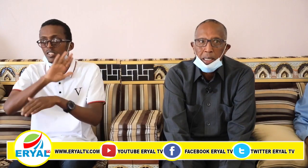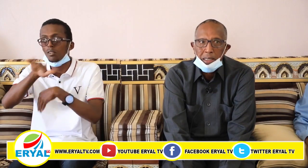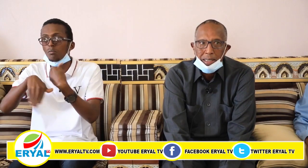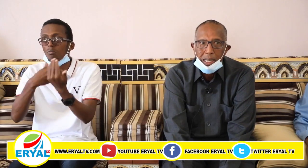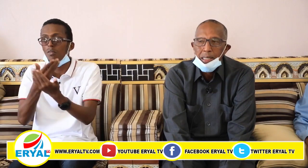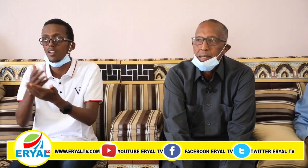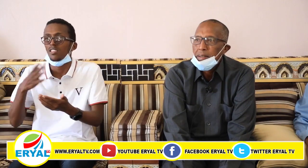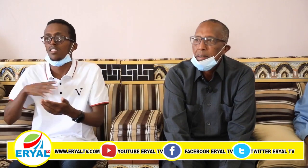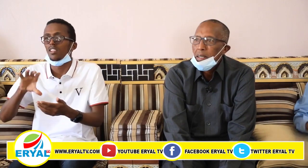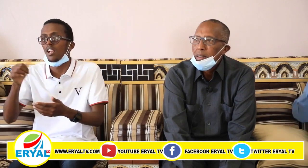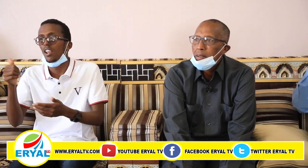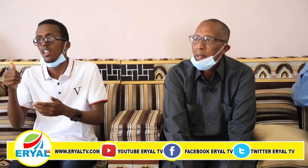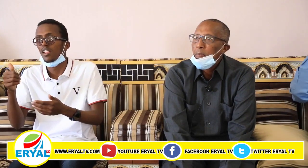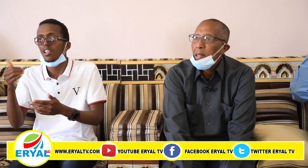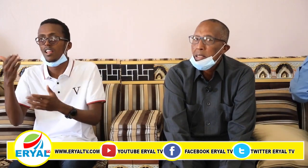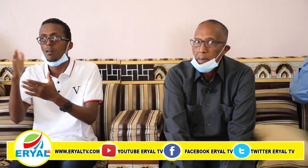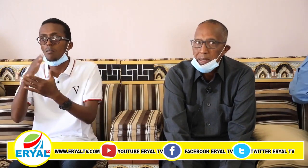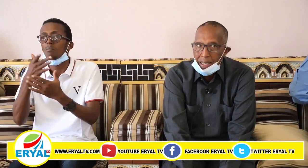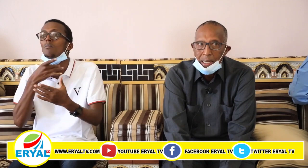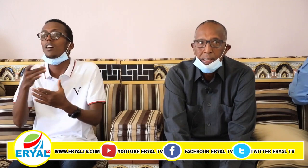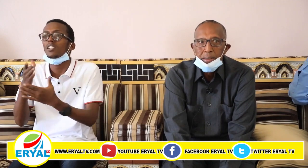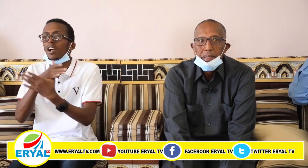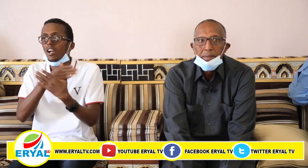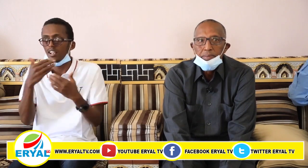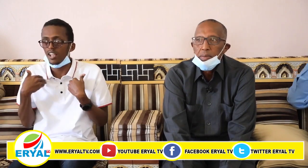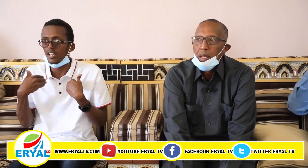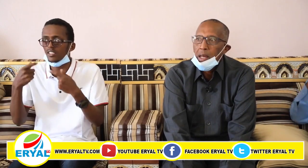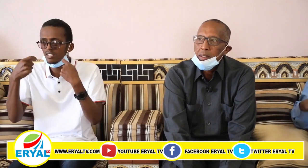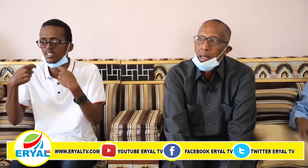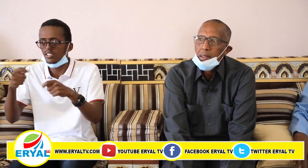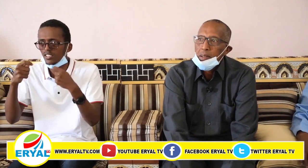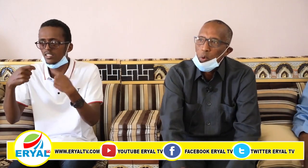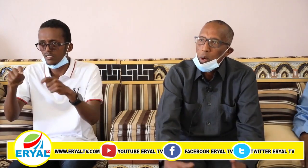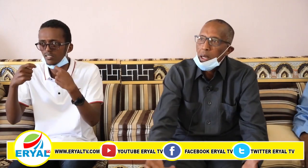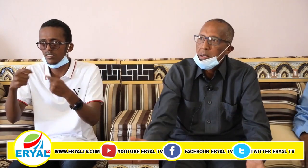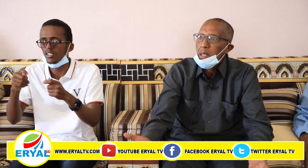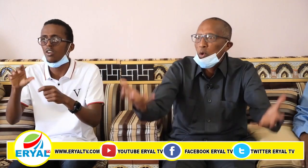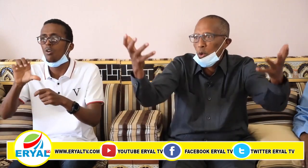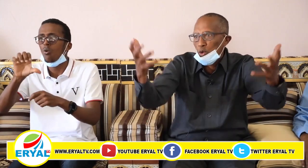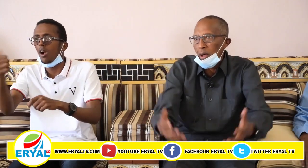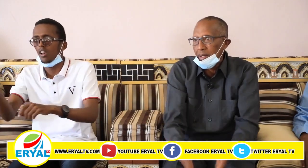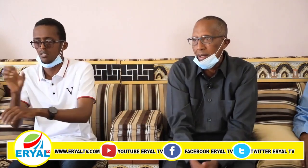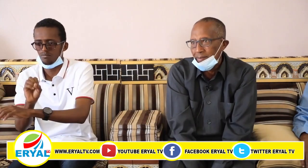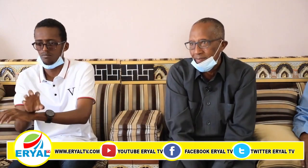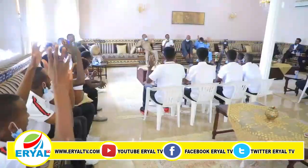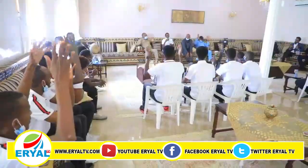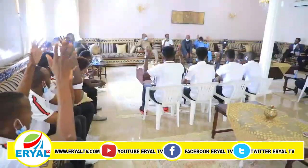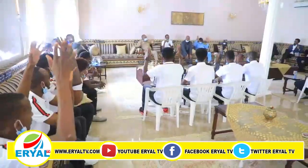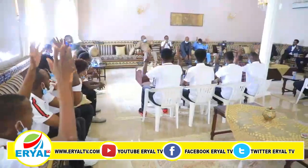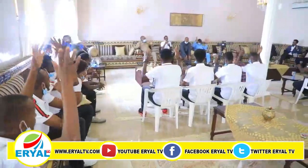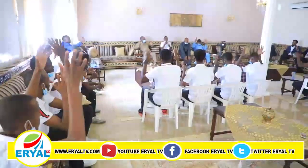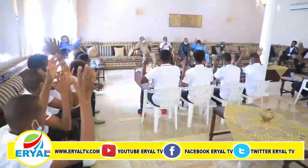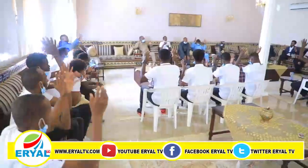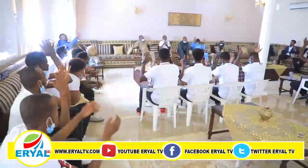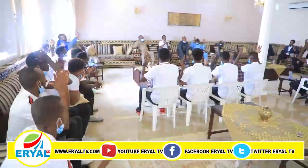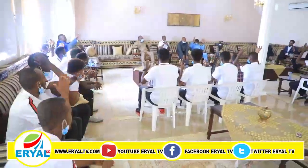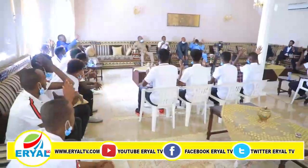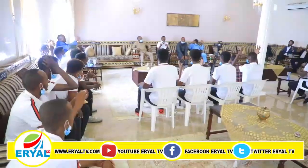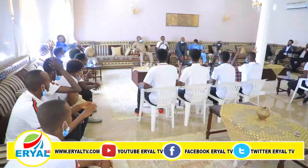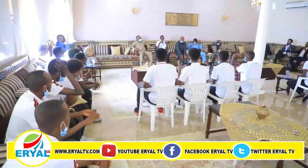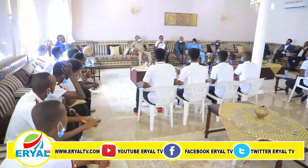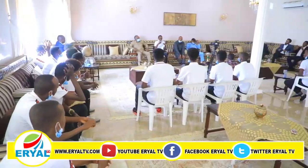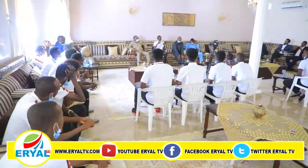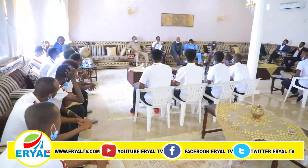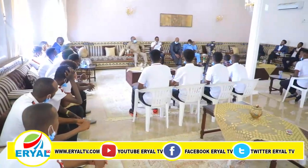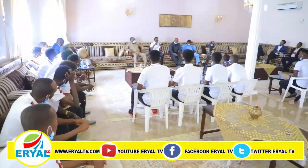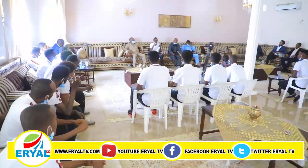qaban dhiirigelisaan dadaal badan samaysaan aada iyo aad kuwa kalena sanoo kale soo qaada oo laga yaabaa inay niyadda jabtay